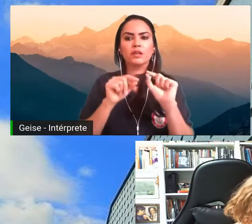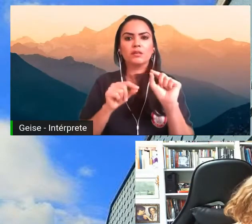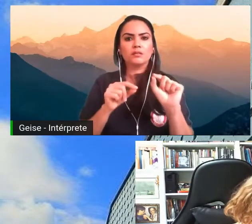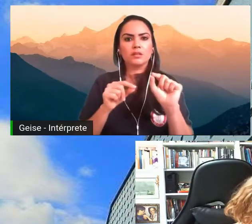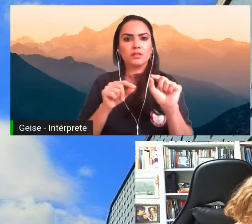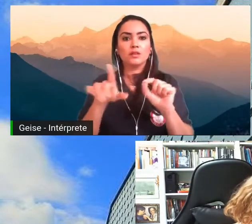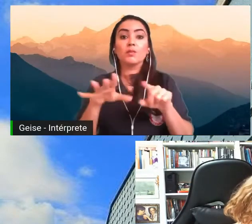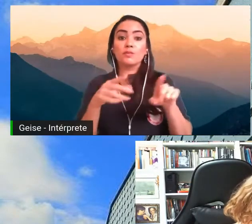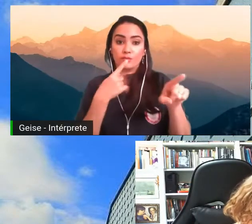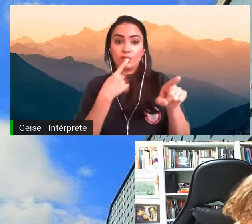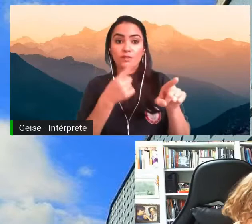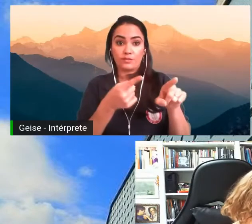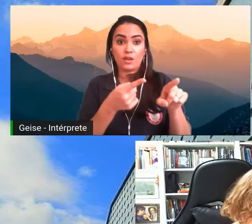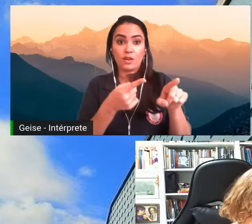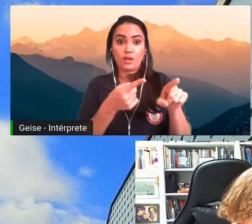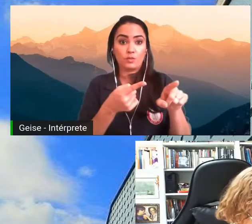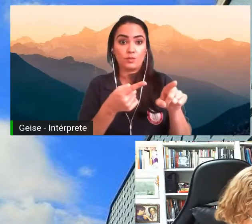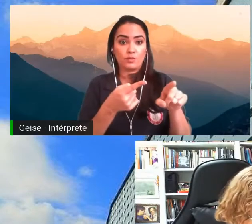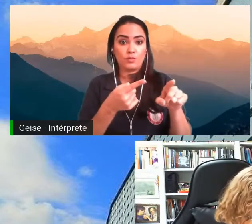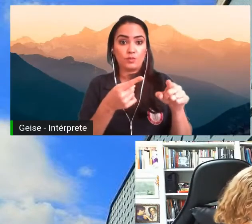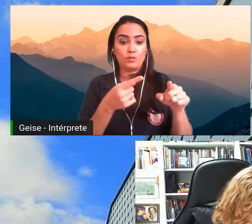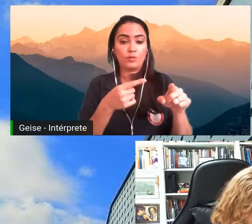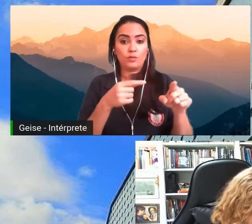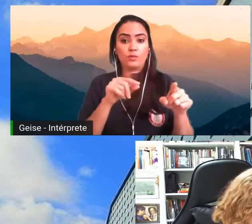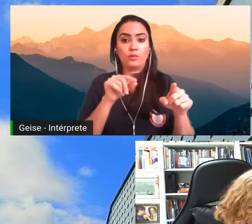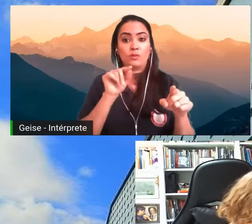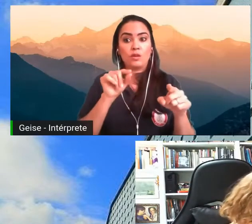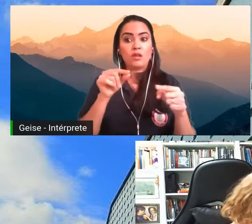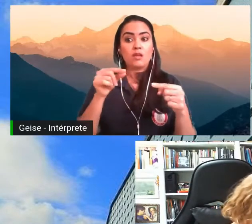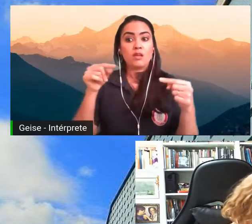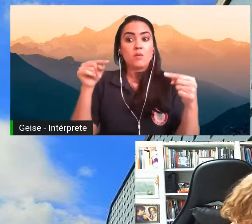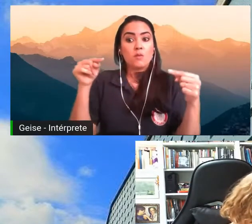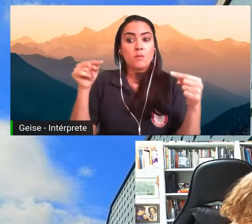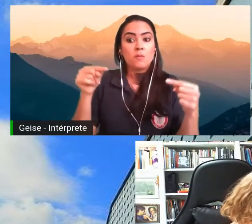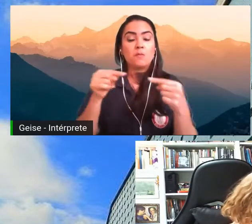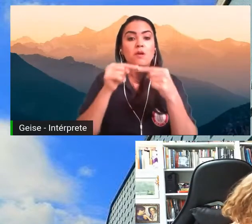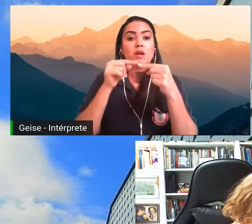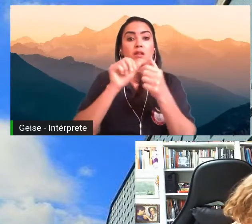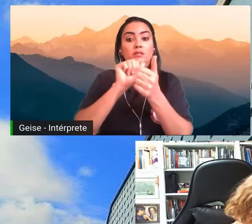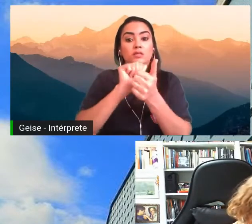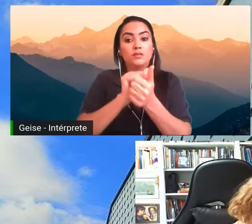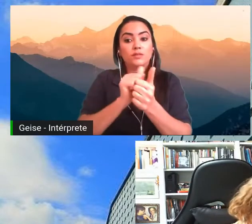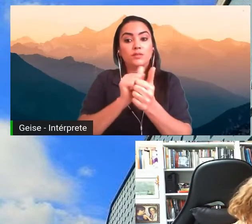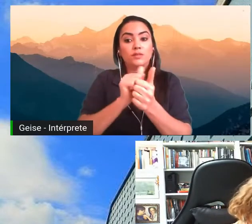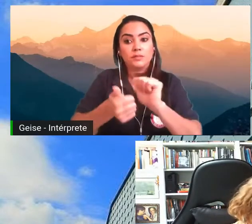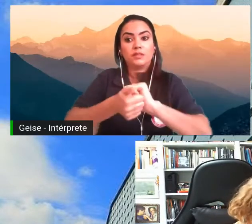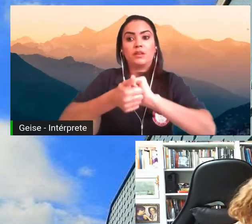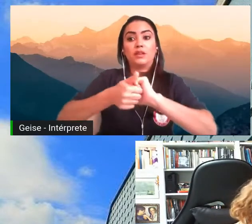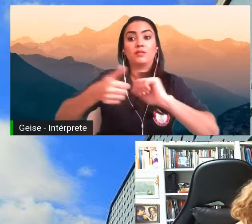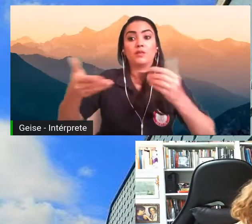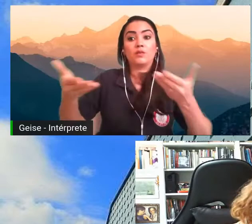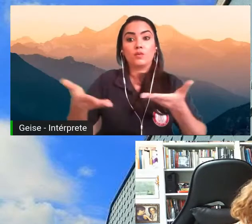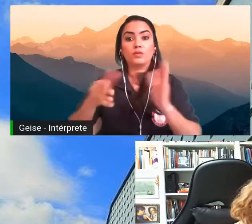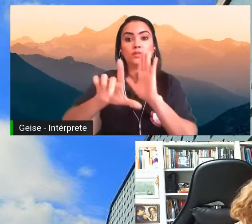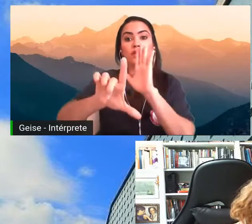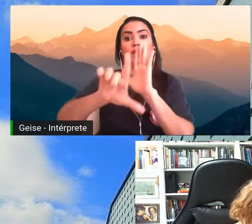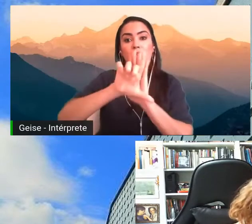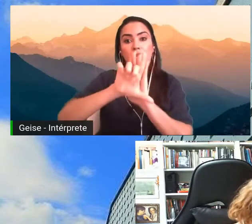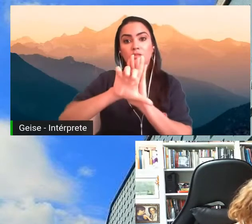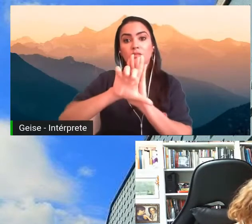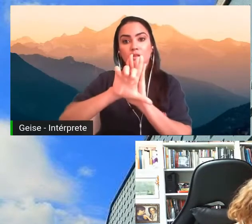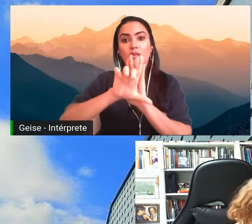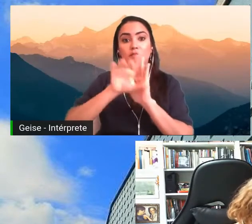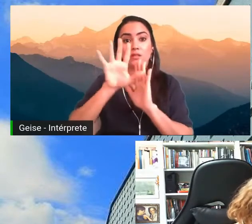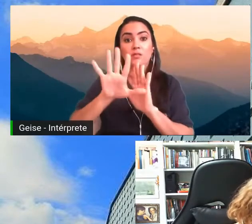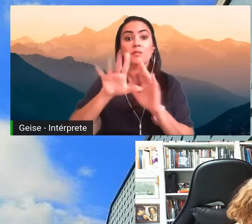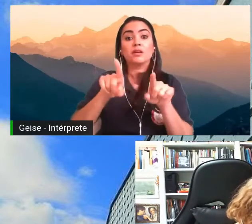muito compatível do ponto de vista da legislação, mas que nos coloca em outro